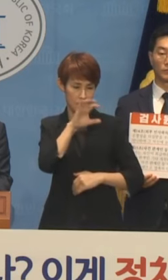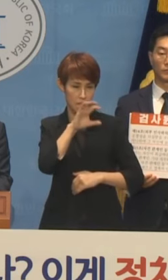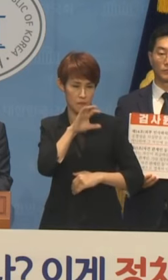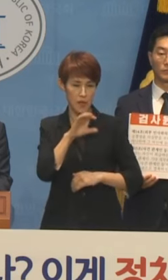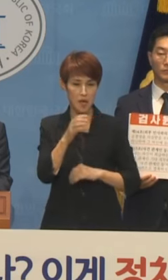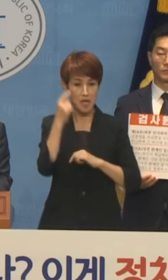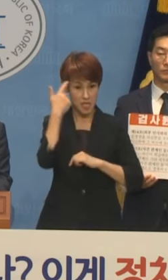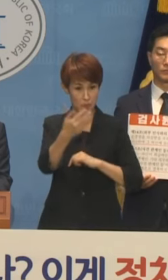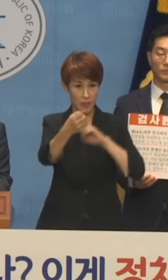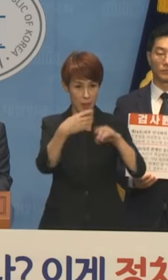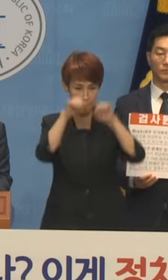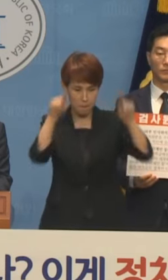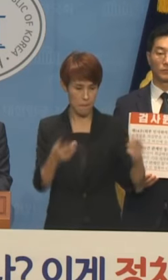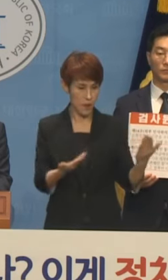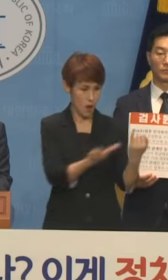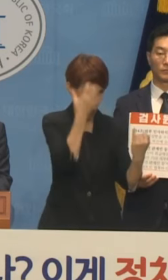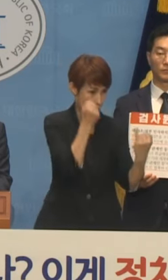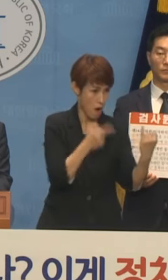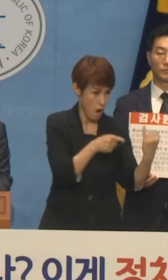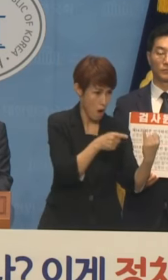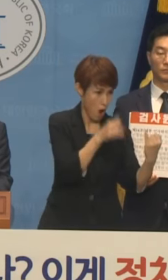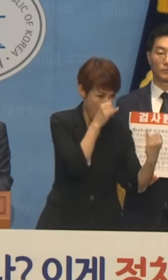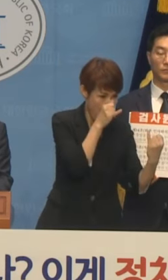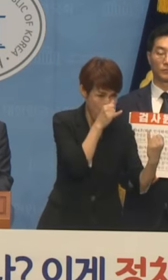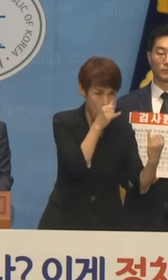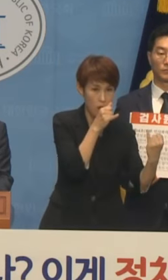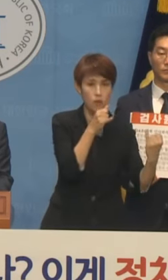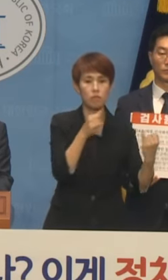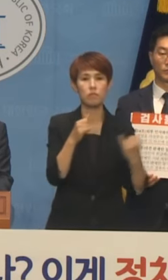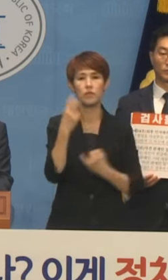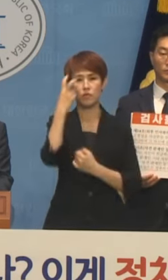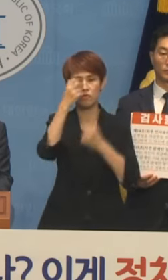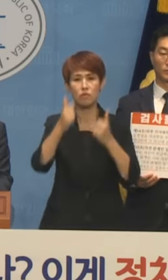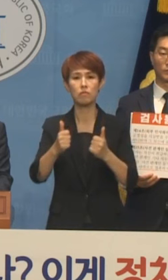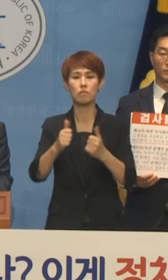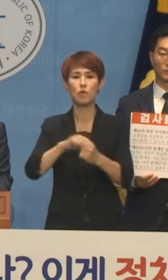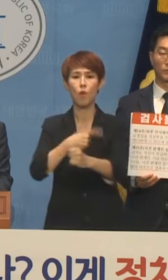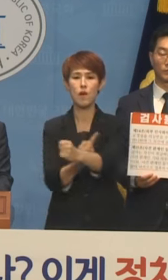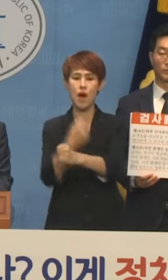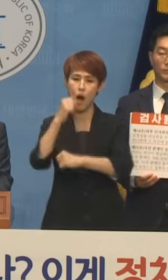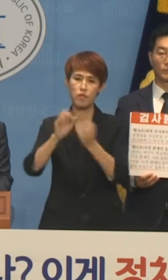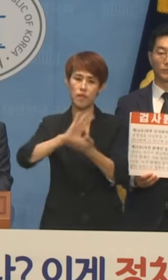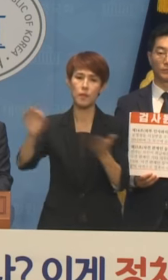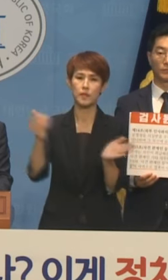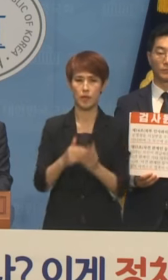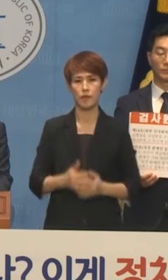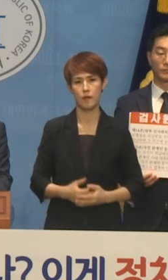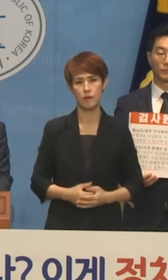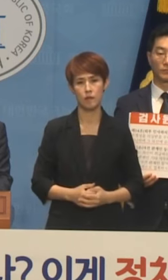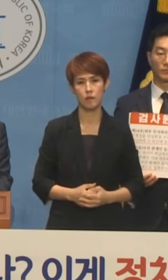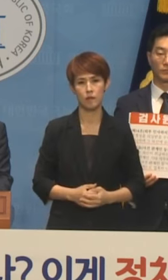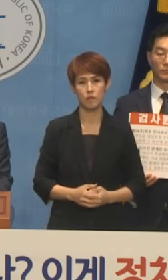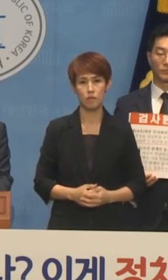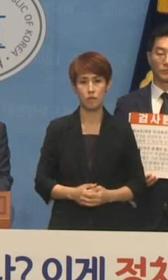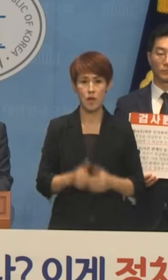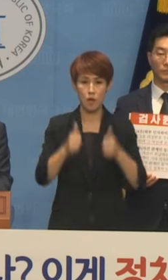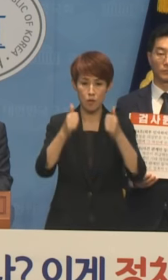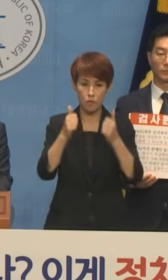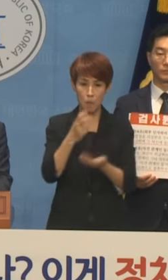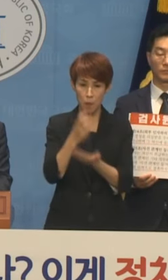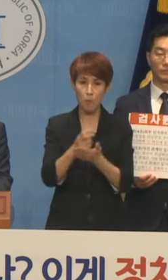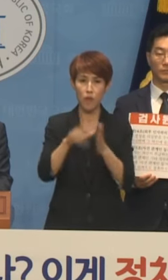답변지를 외우게 하는 등 자신의 직권인 수사권을 함부로 남용한 혐의가 있습니다. 특히 법률에 의하여 선서한